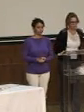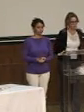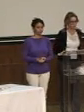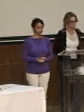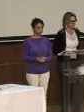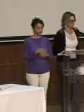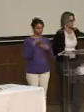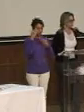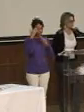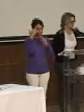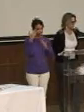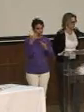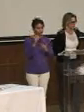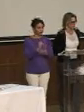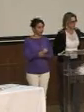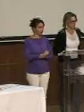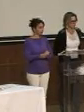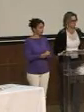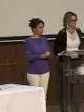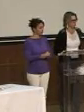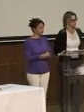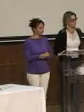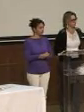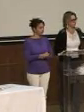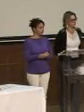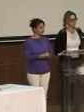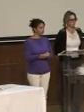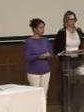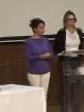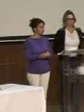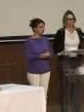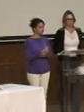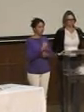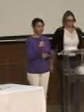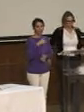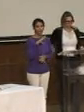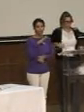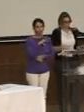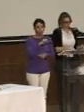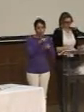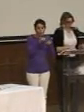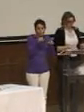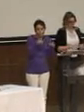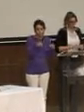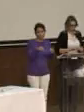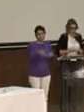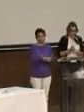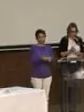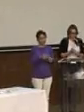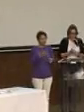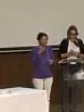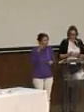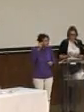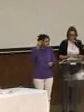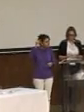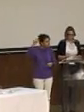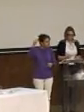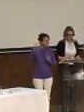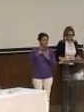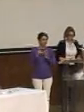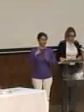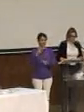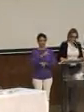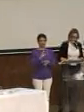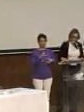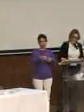Obrigada. Professor Ponciano. Minha paixão pela sala de aula é antiga, muito antiga, antes mesmo de eu ser professor no